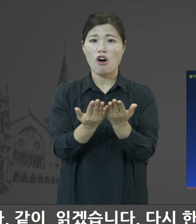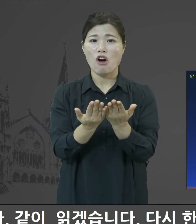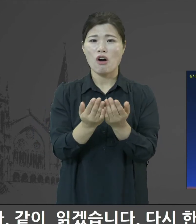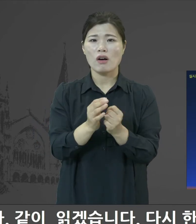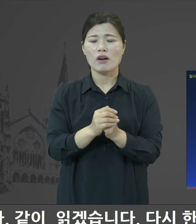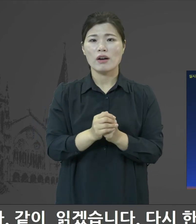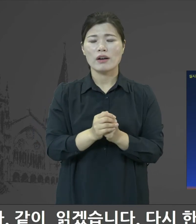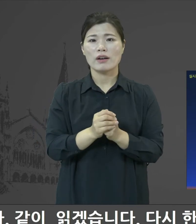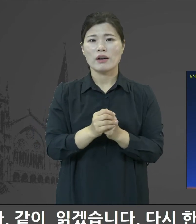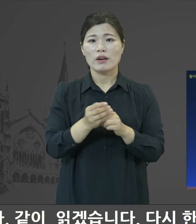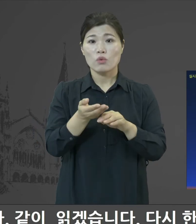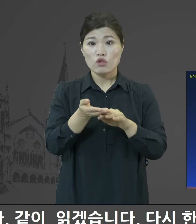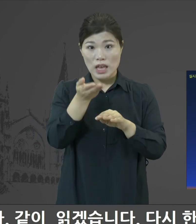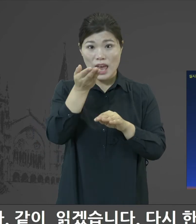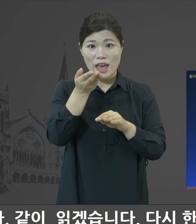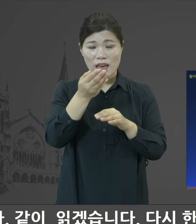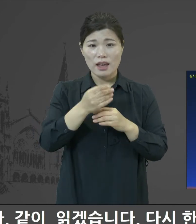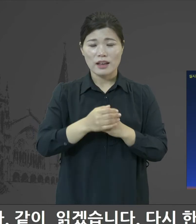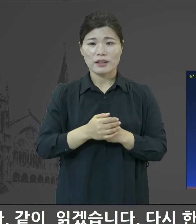조금만 올라가시면 돼요.